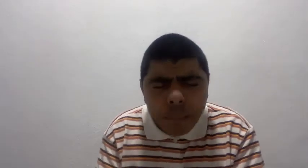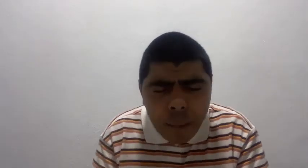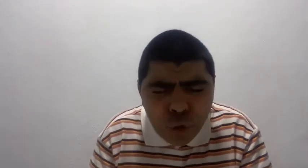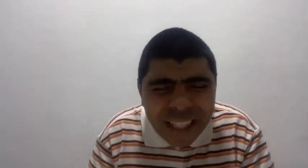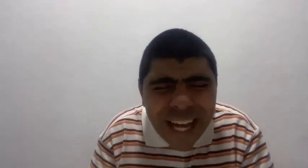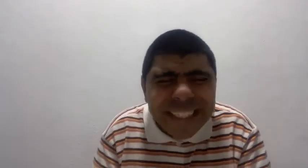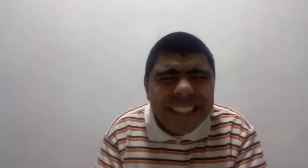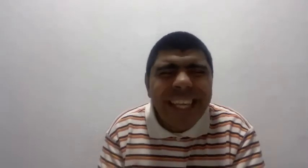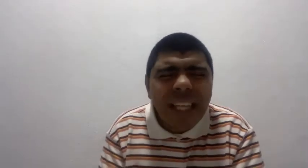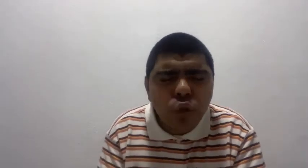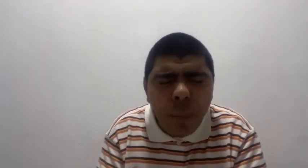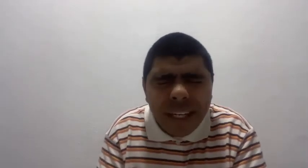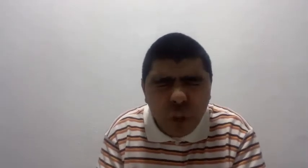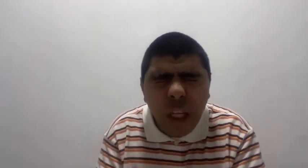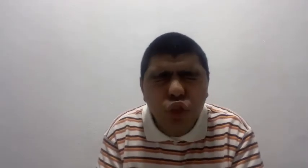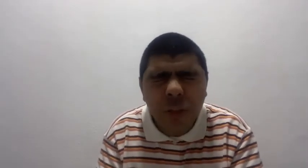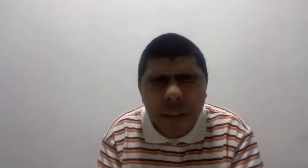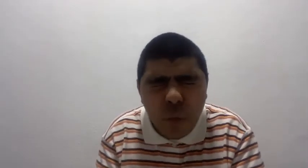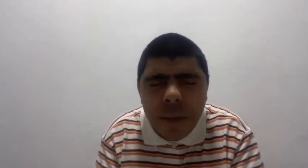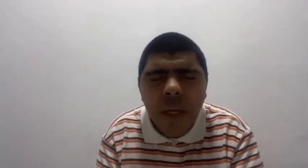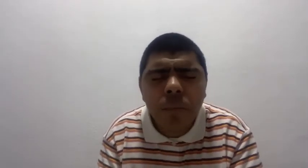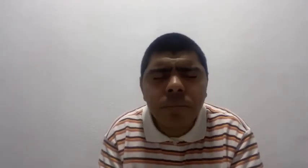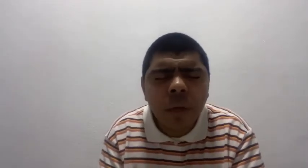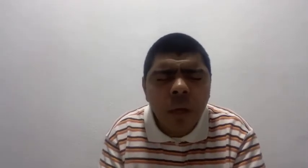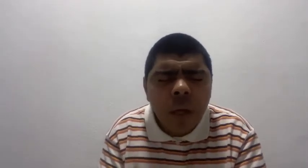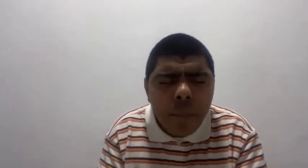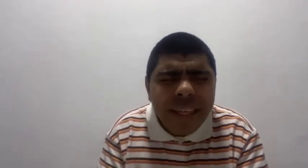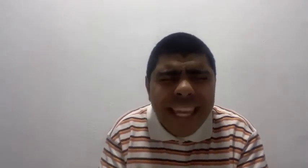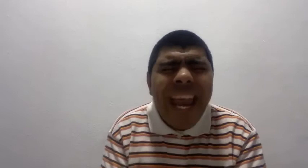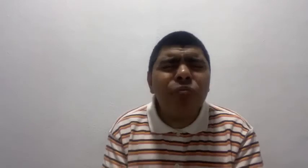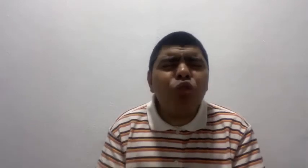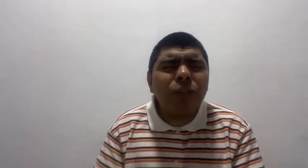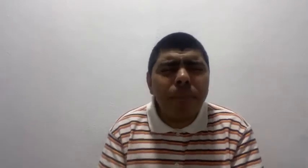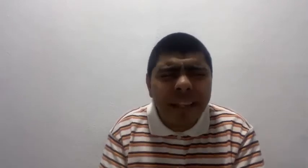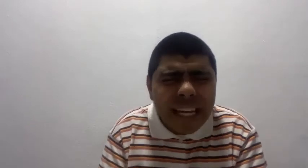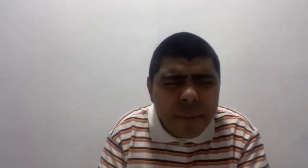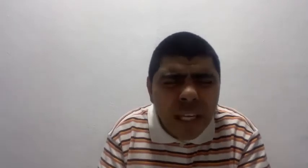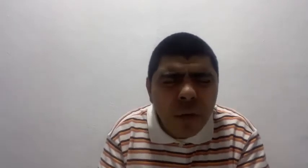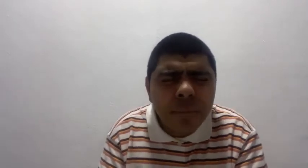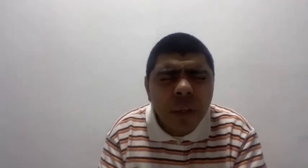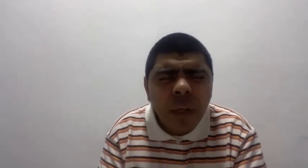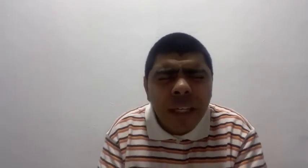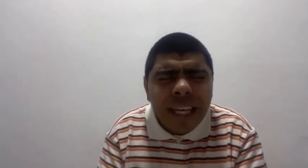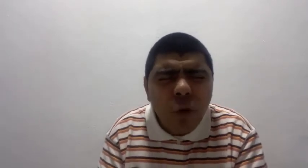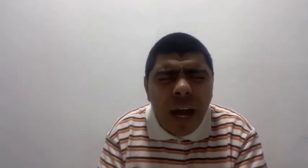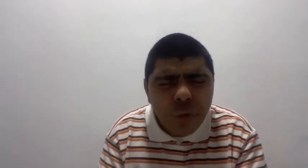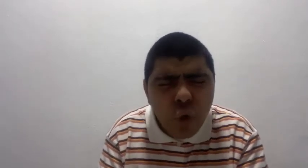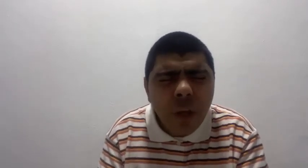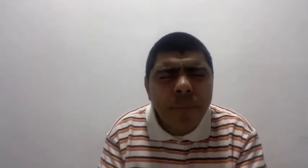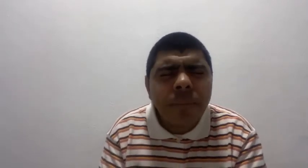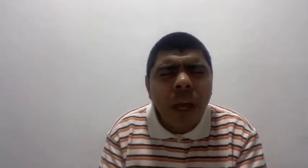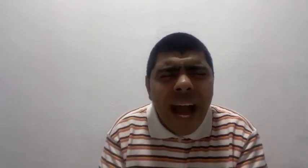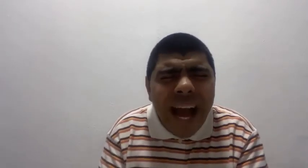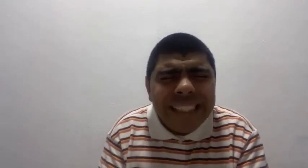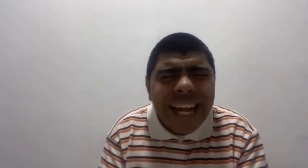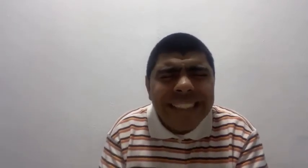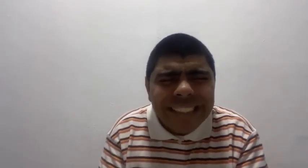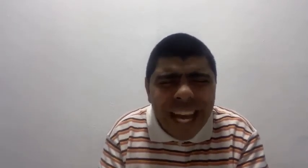vamos delante de tu presencia, Dios mío, pidiéndote, Padre mío, que nos ayude a alcanzar